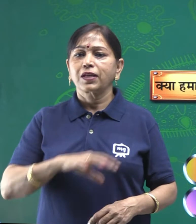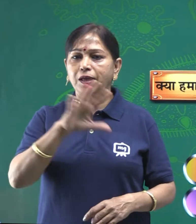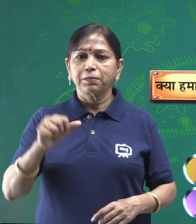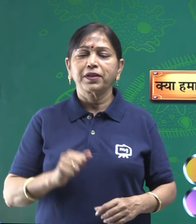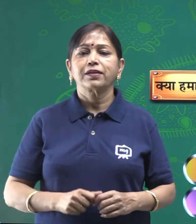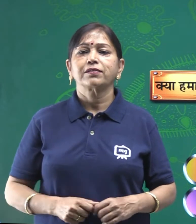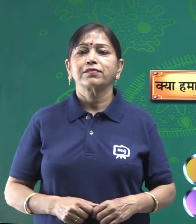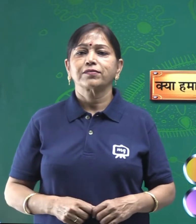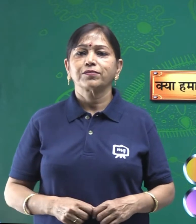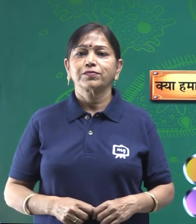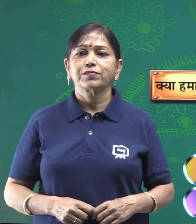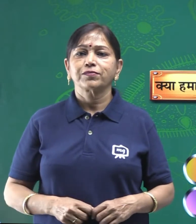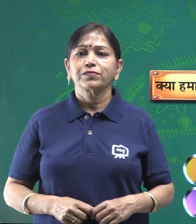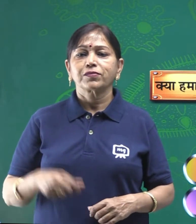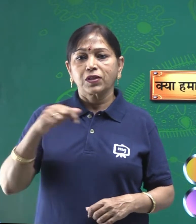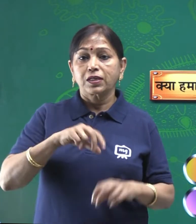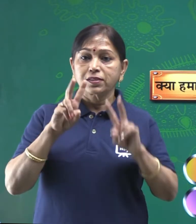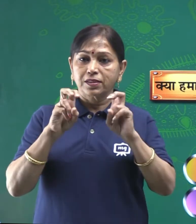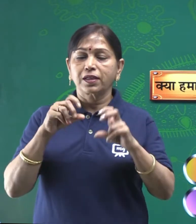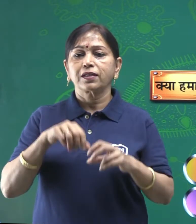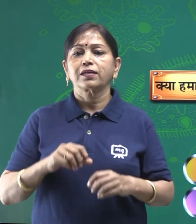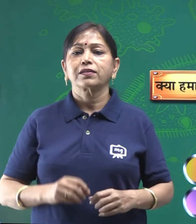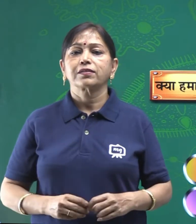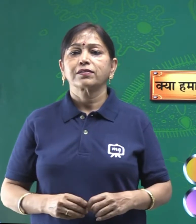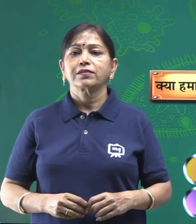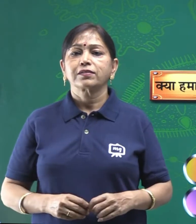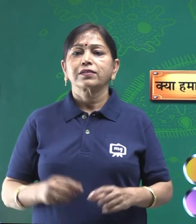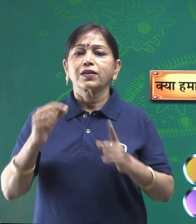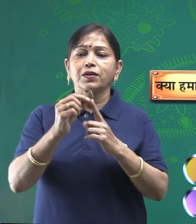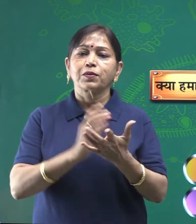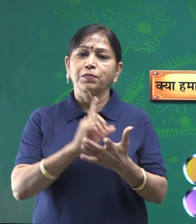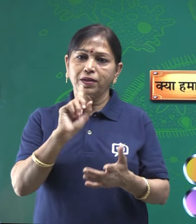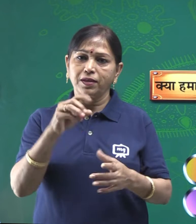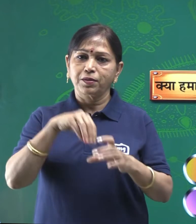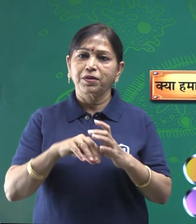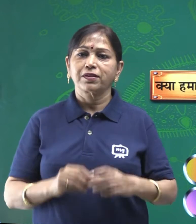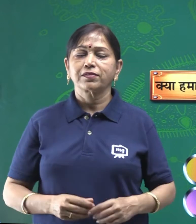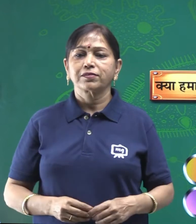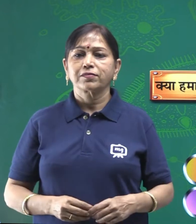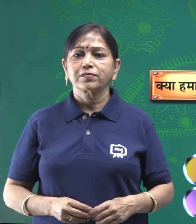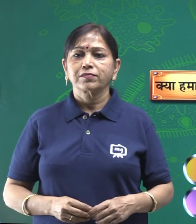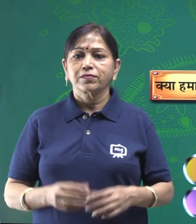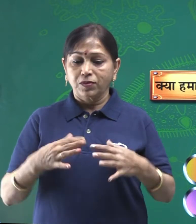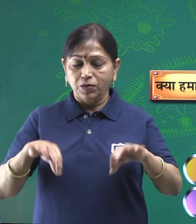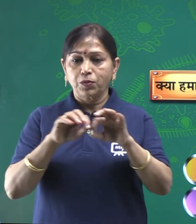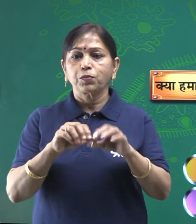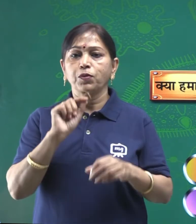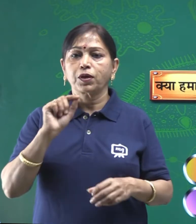हमने इस अध्याय के भाग 1 में मुख्य